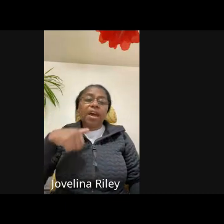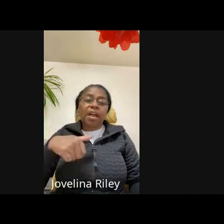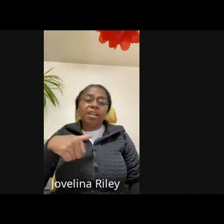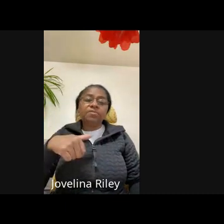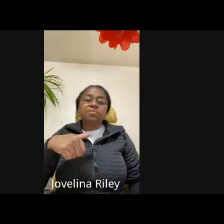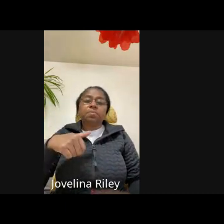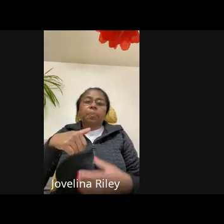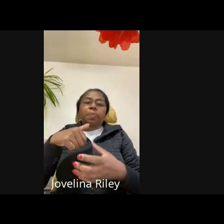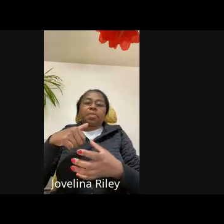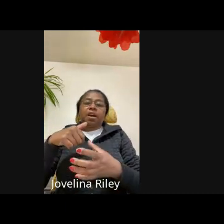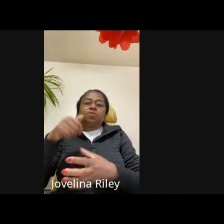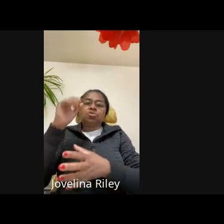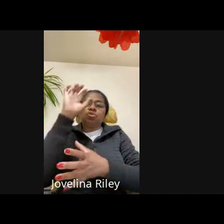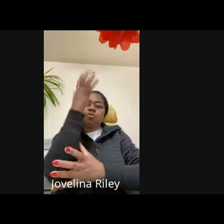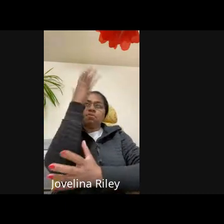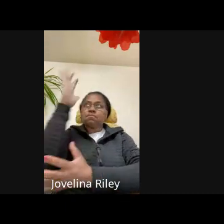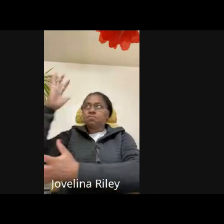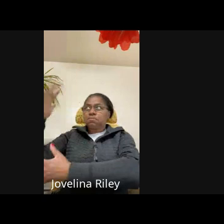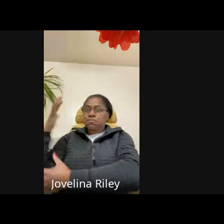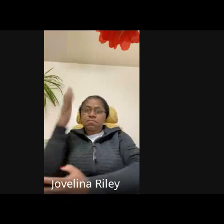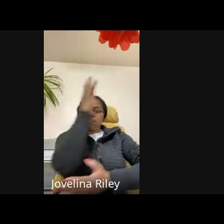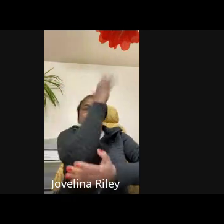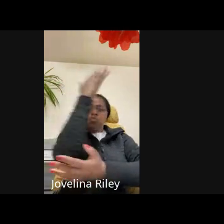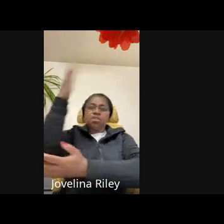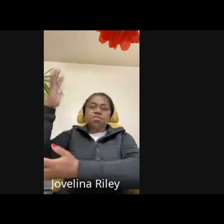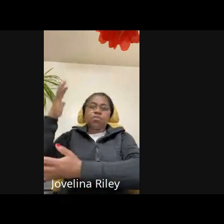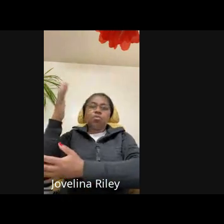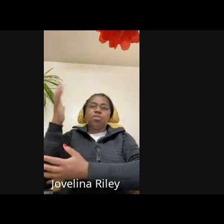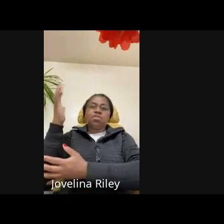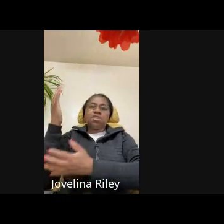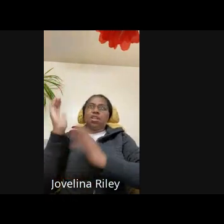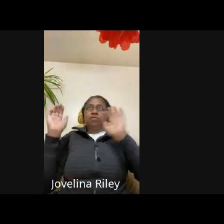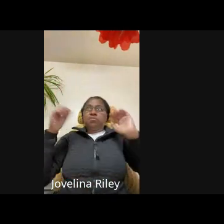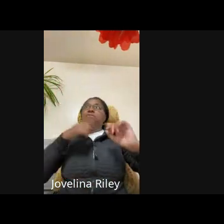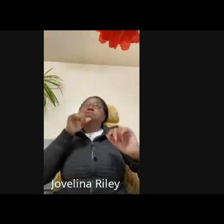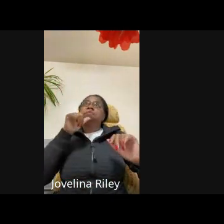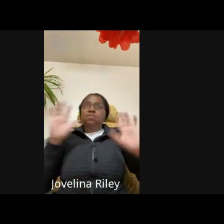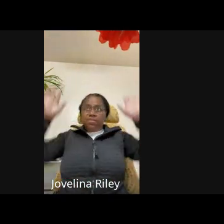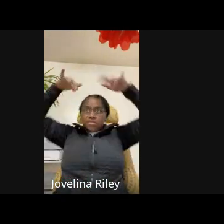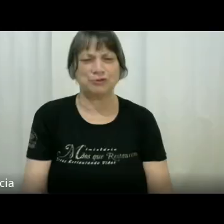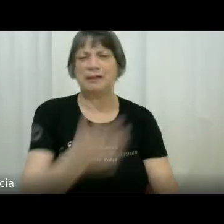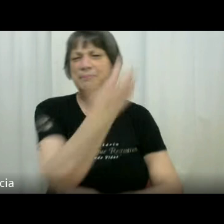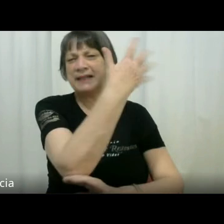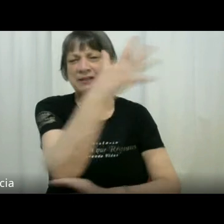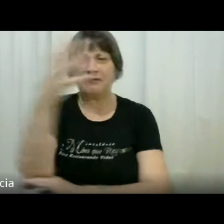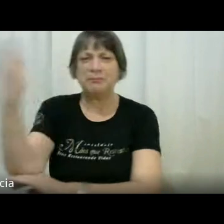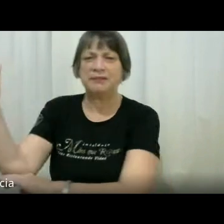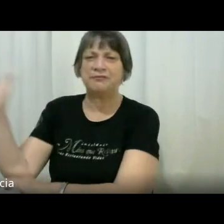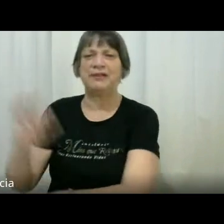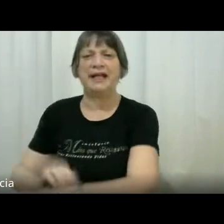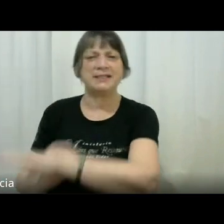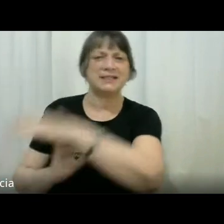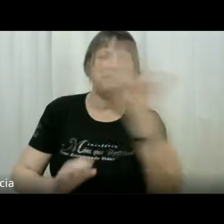que ela usou muitas flores e ela... Isso,